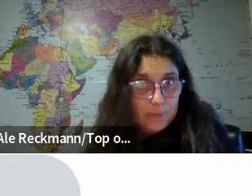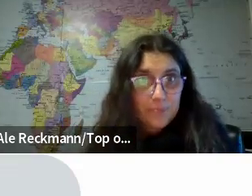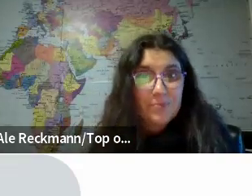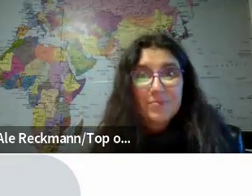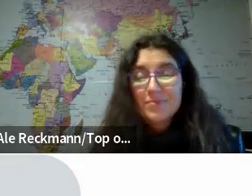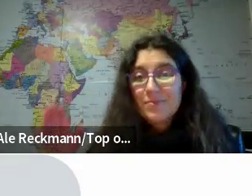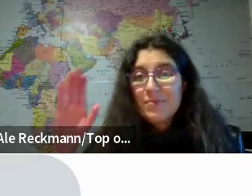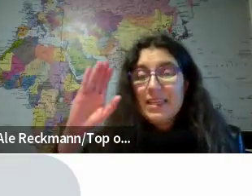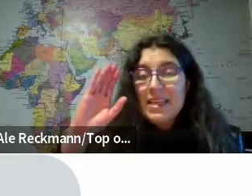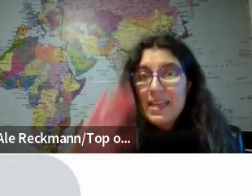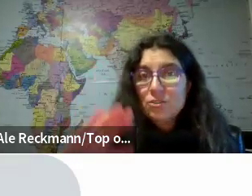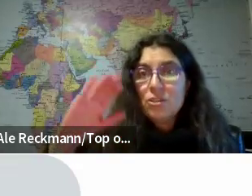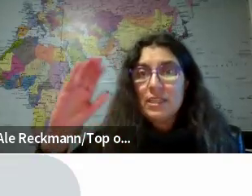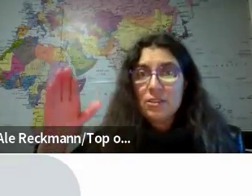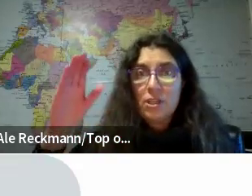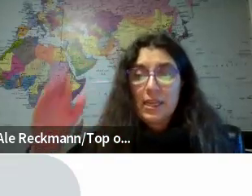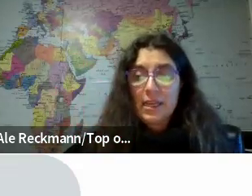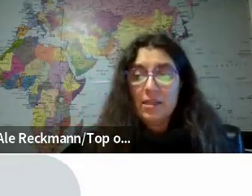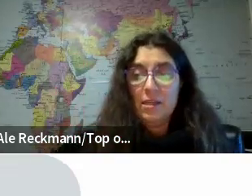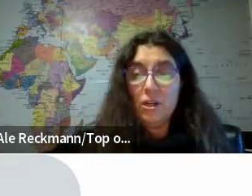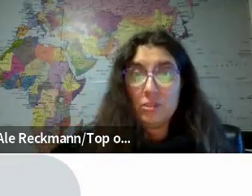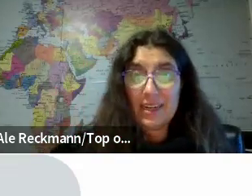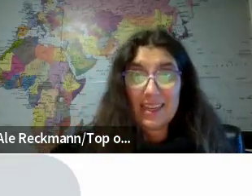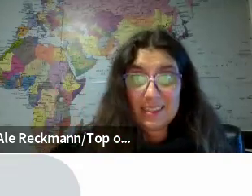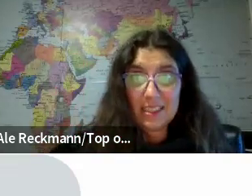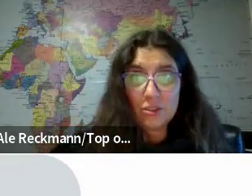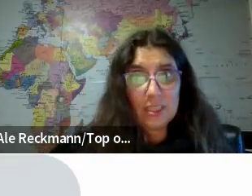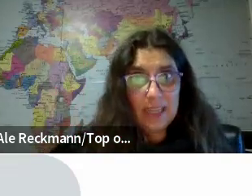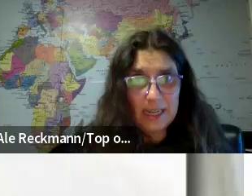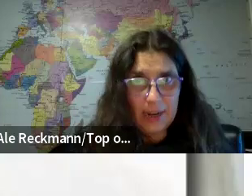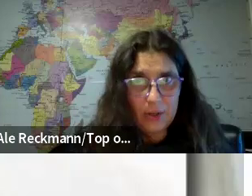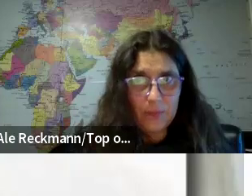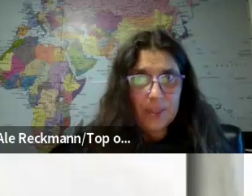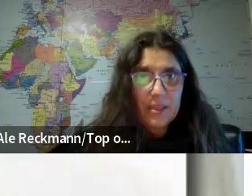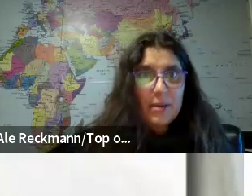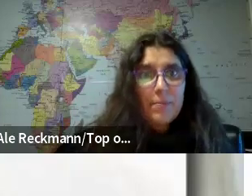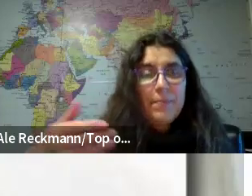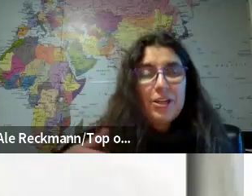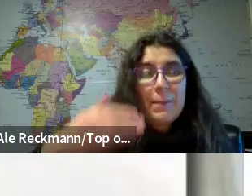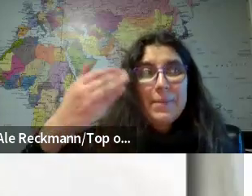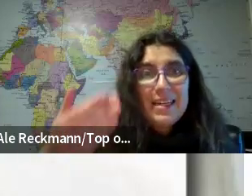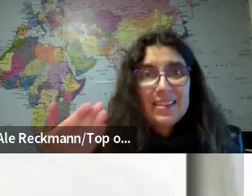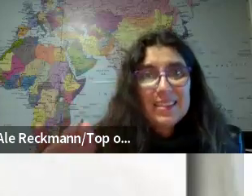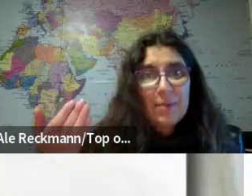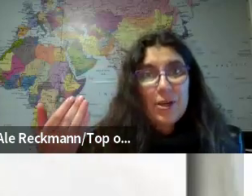equipo. Eso dentro de los requisitos del cargo. Pero también